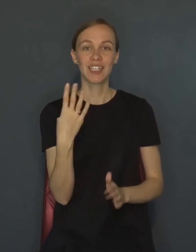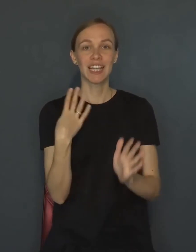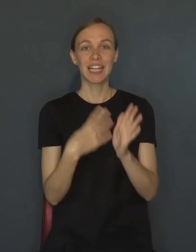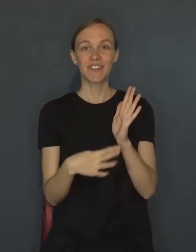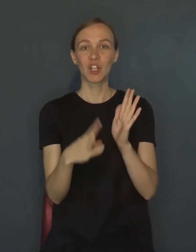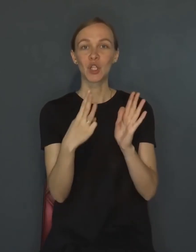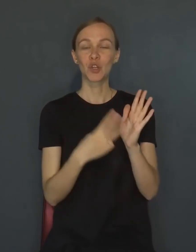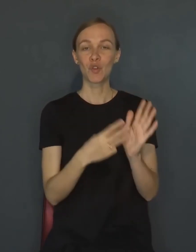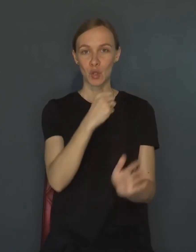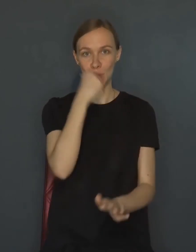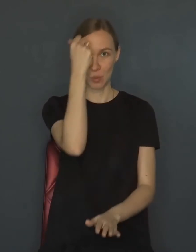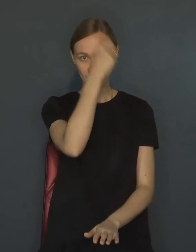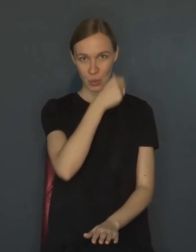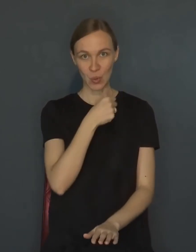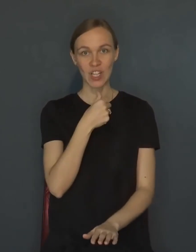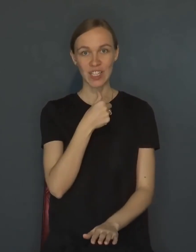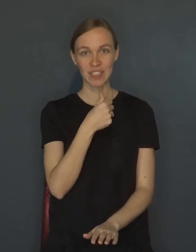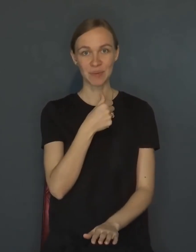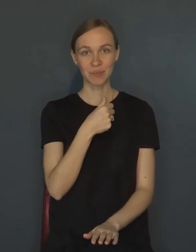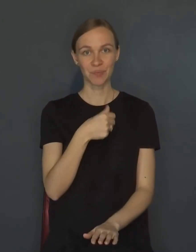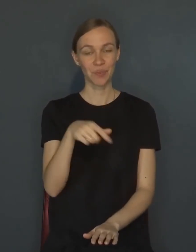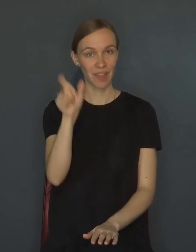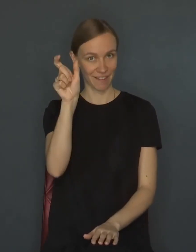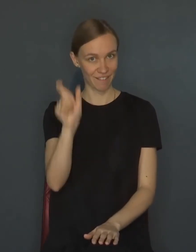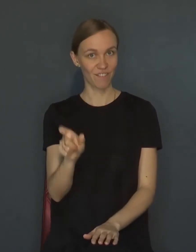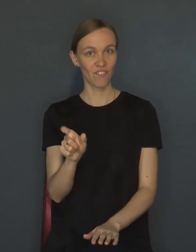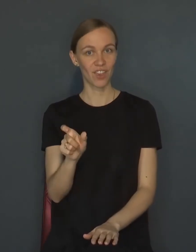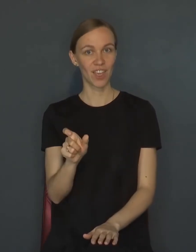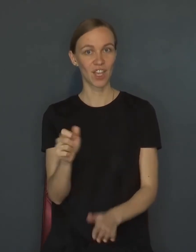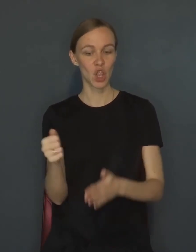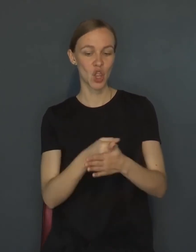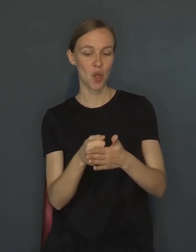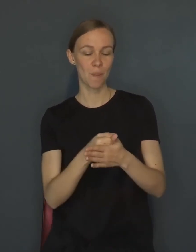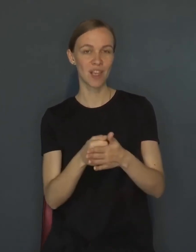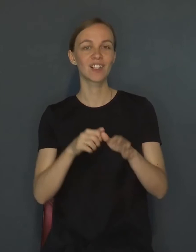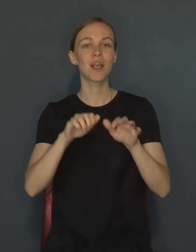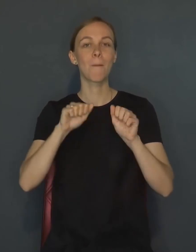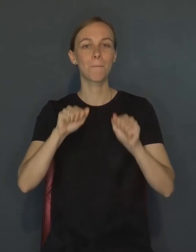1498 році він домігся права на міську локацію Дубна,